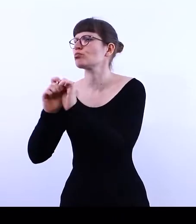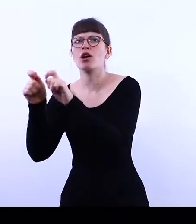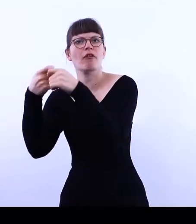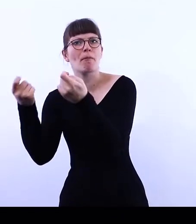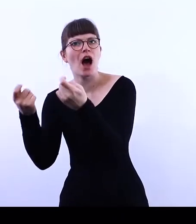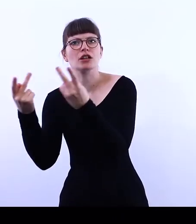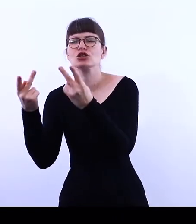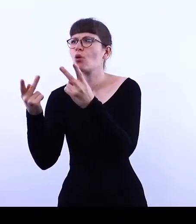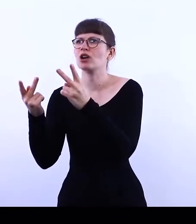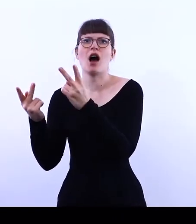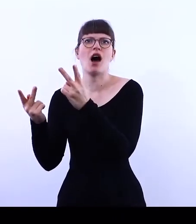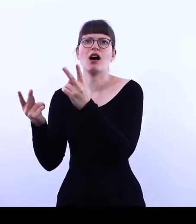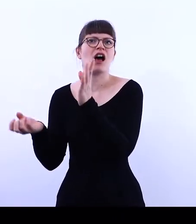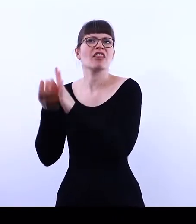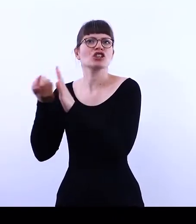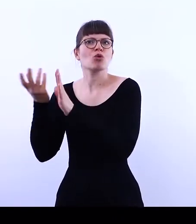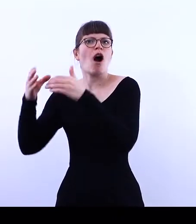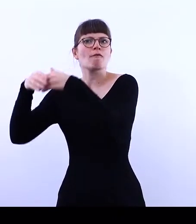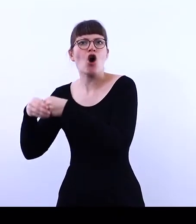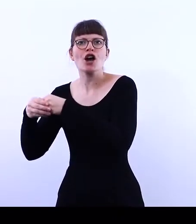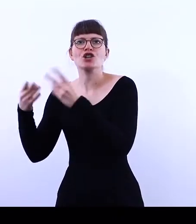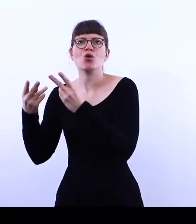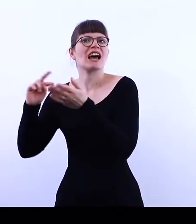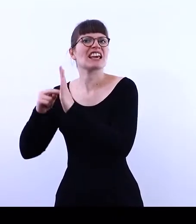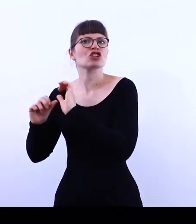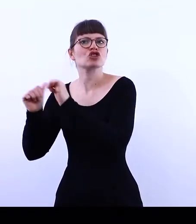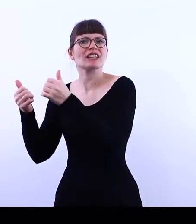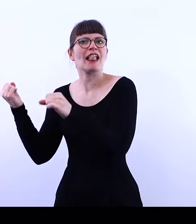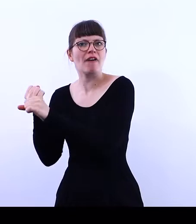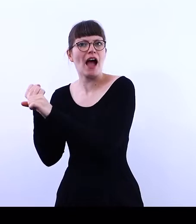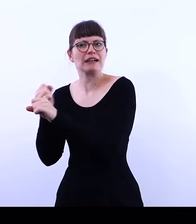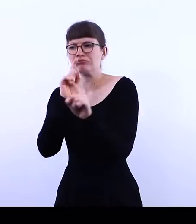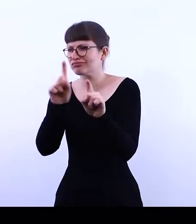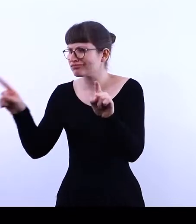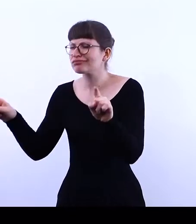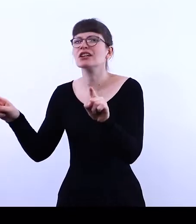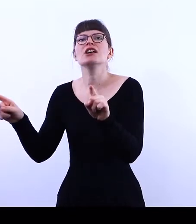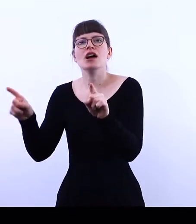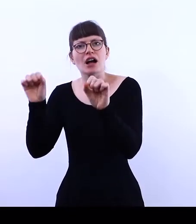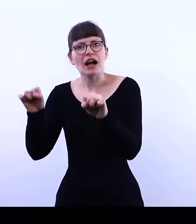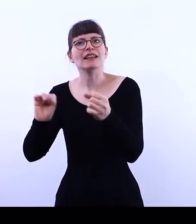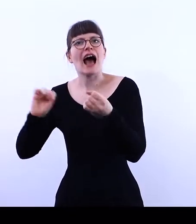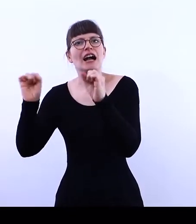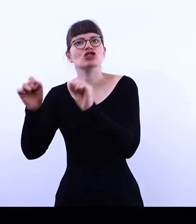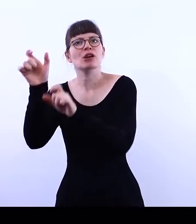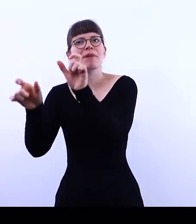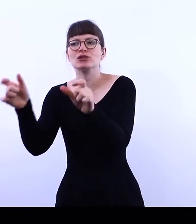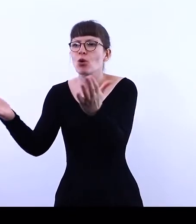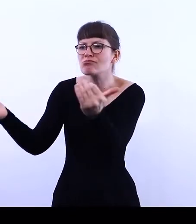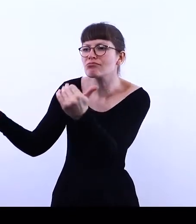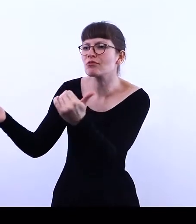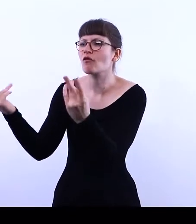Naturfreunde, THW, also all die Organisationen, die noch das Potenzial haben, engagierte Personen in ländlichen und